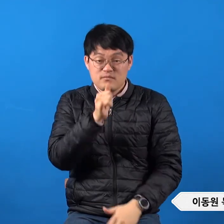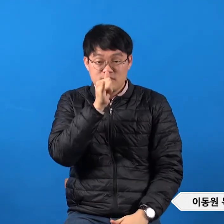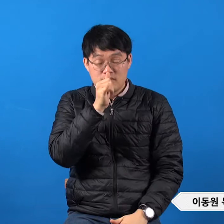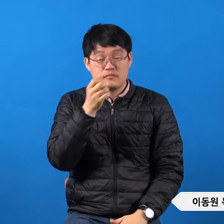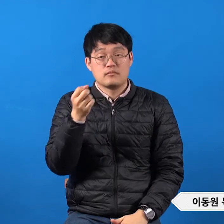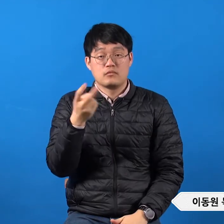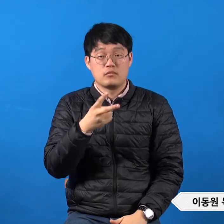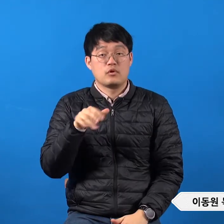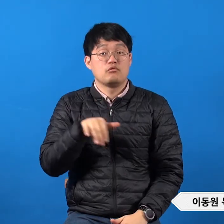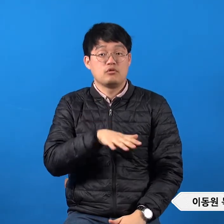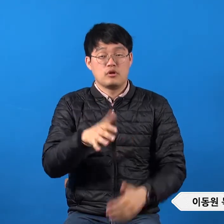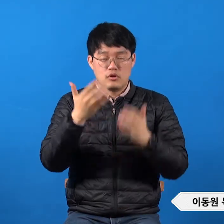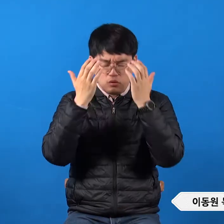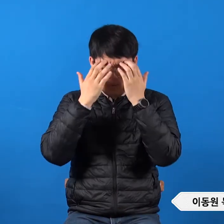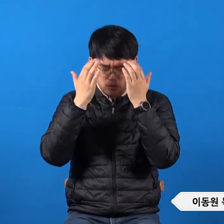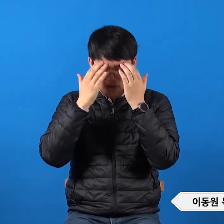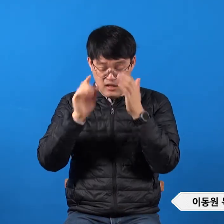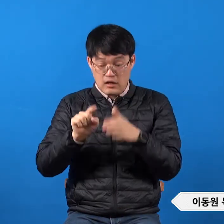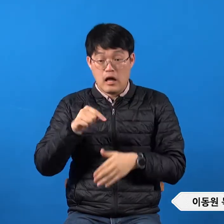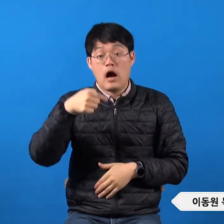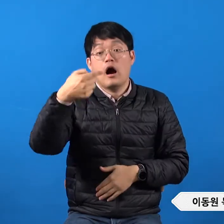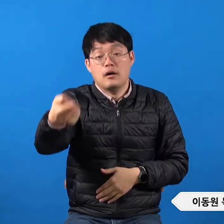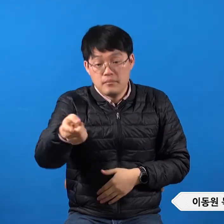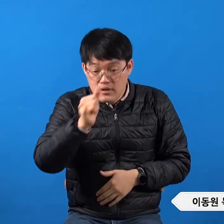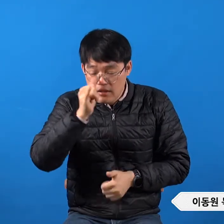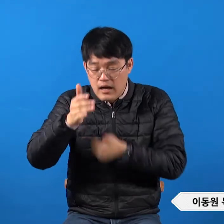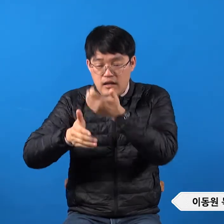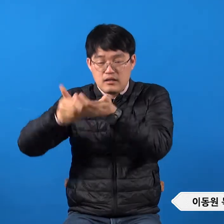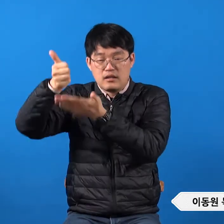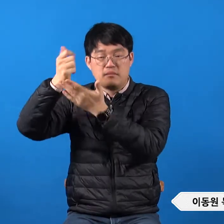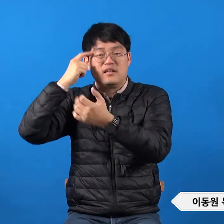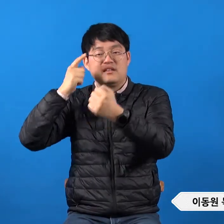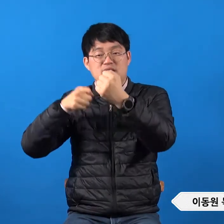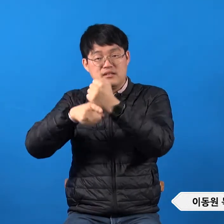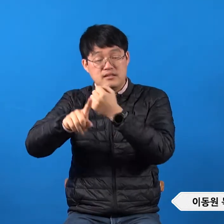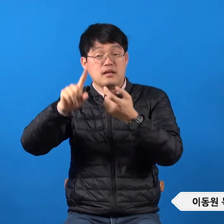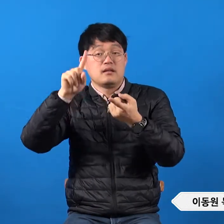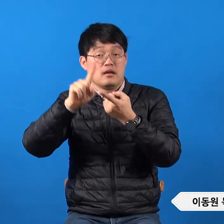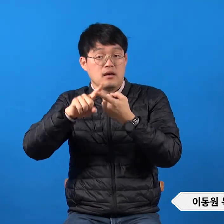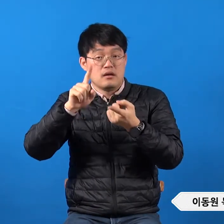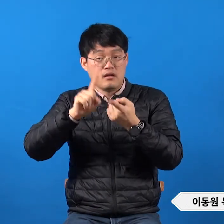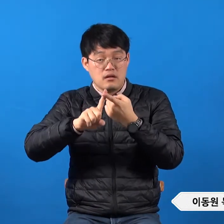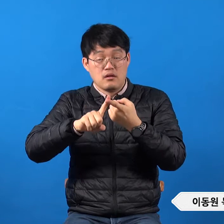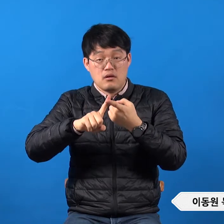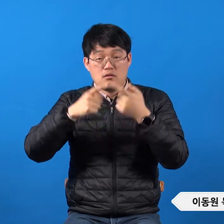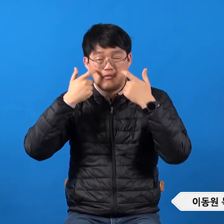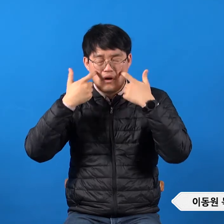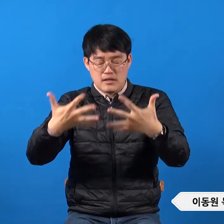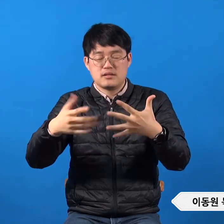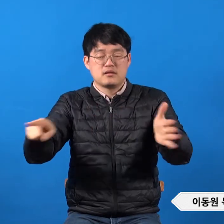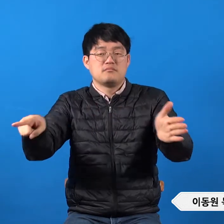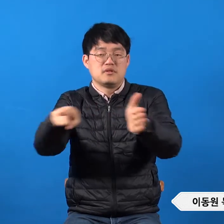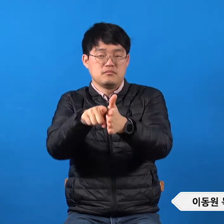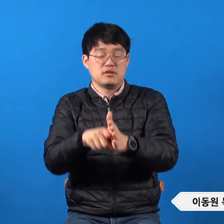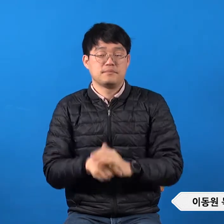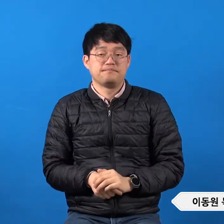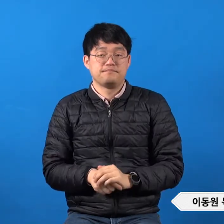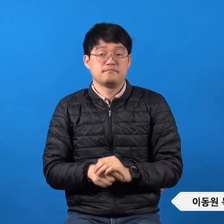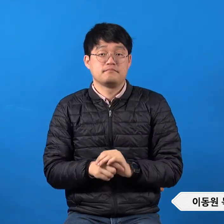그리고 우리는 고난 저 건너편에 있는 하나님의 뜻의 실현을 궁극적으로 믿습니다.